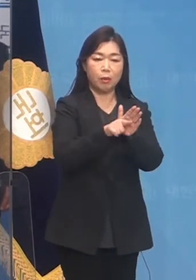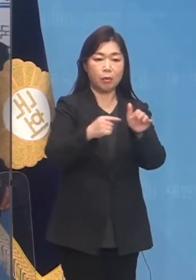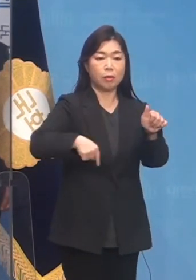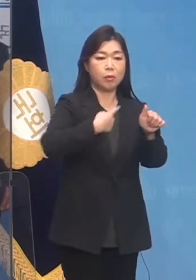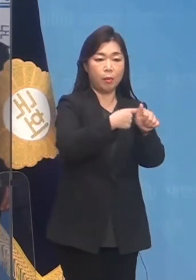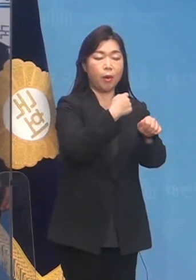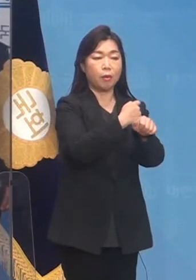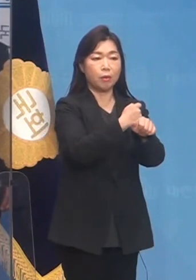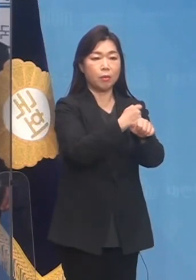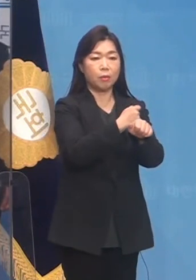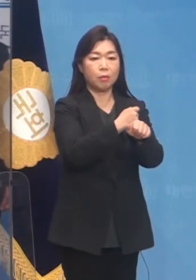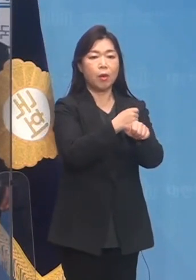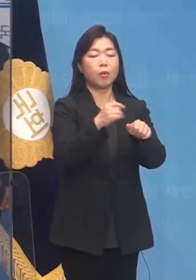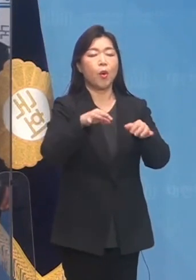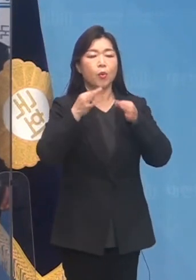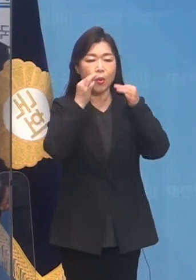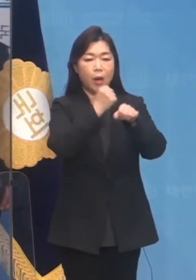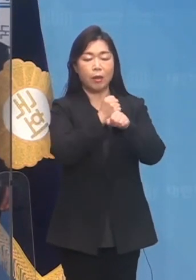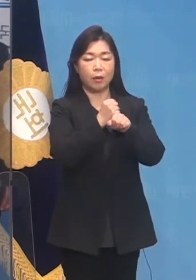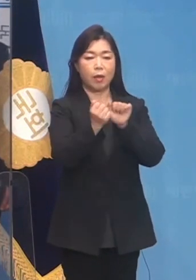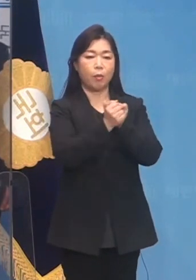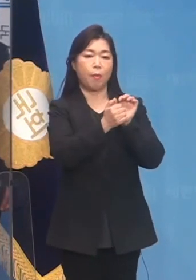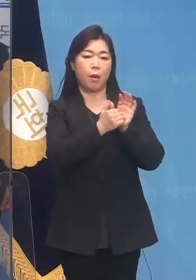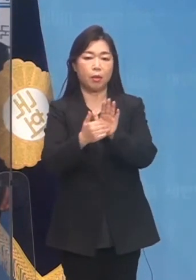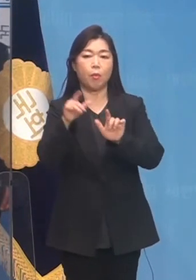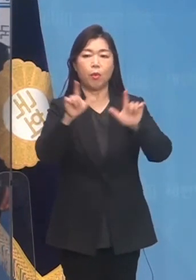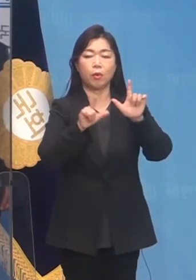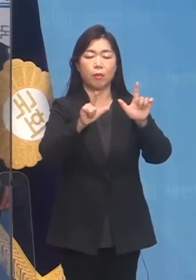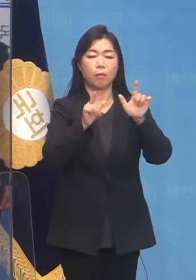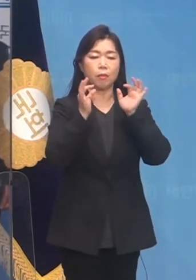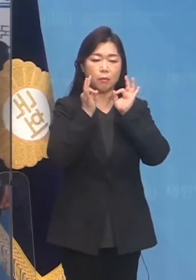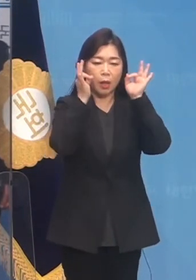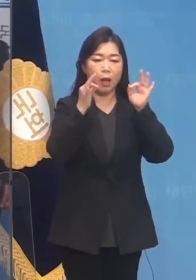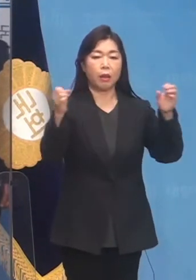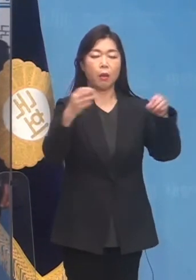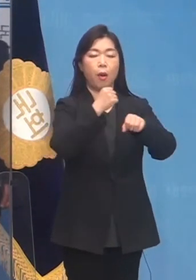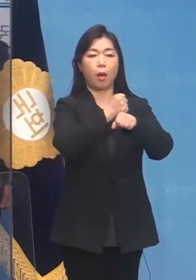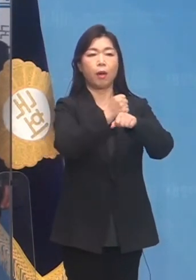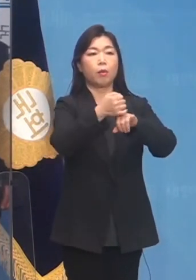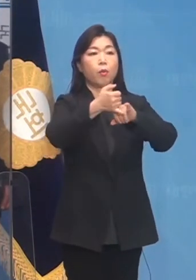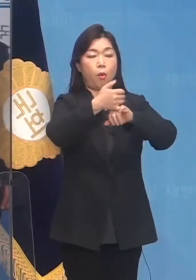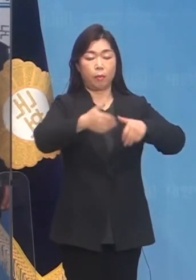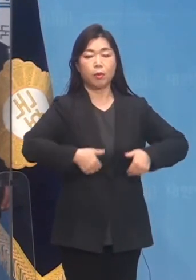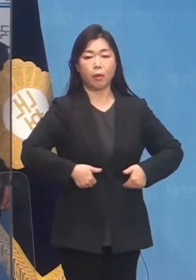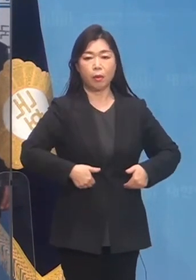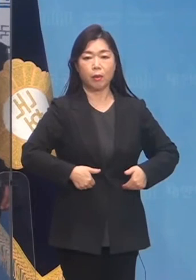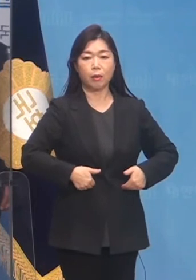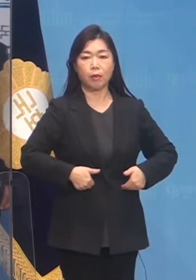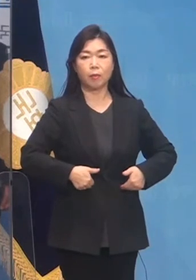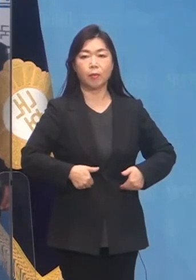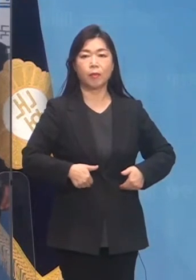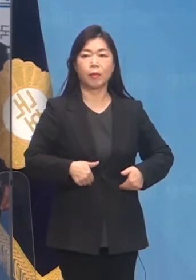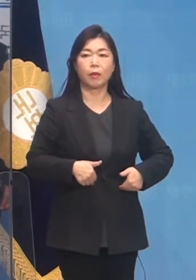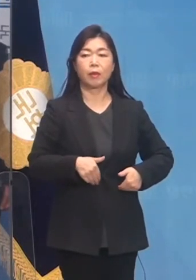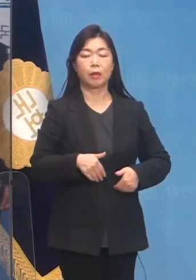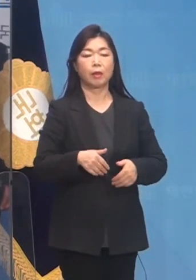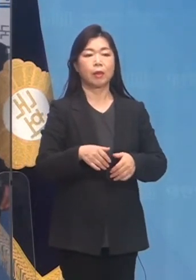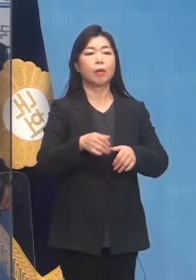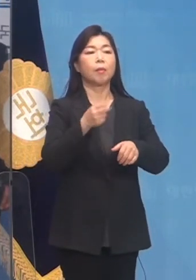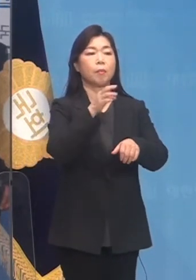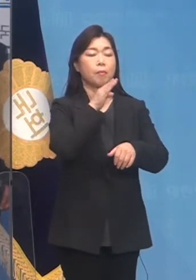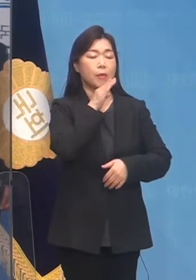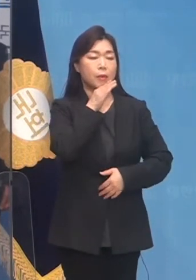또 노력하는 방역을 위해서 애쓰고 대화의 정장으로 끌어들여야지만